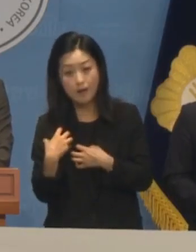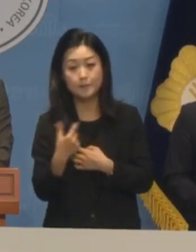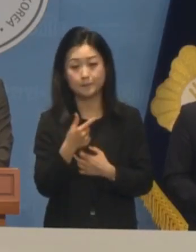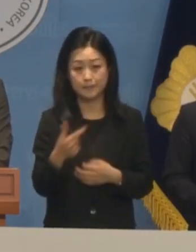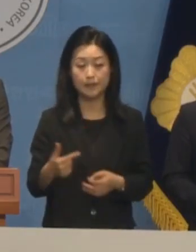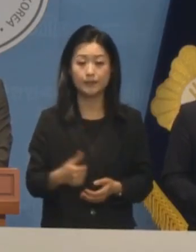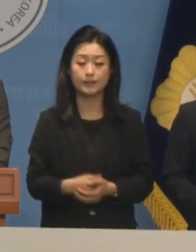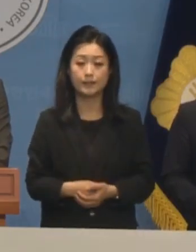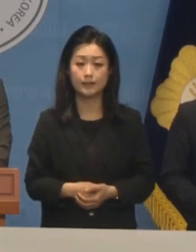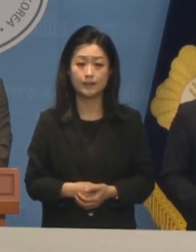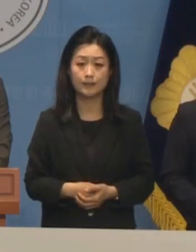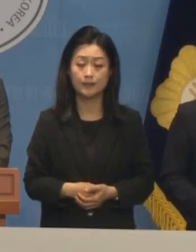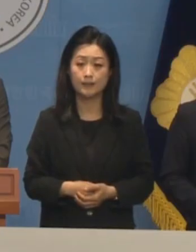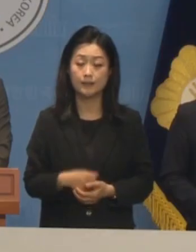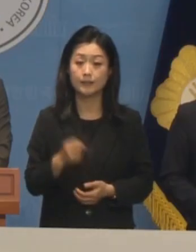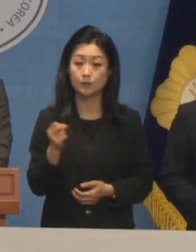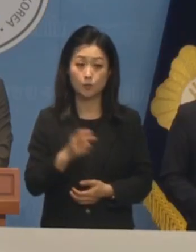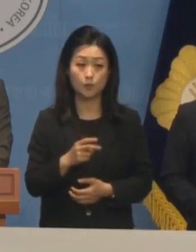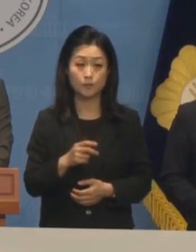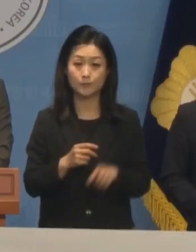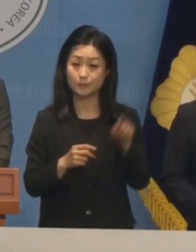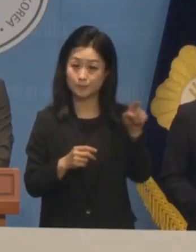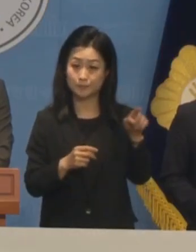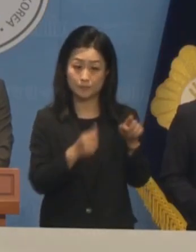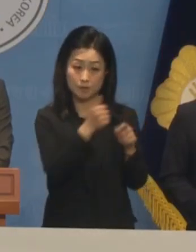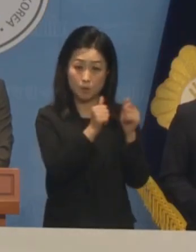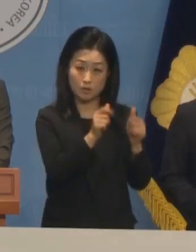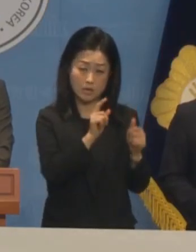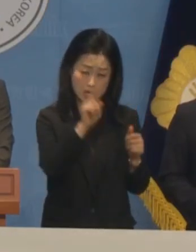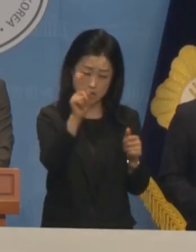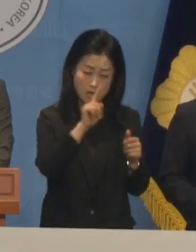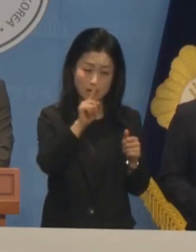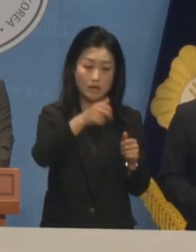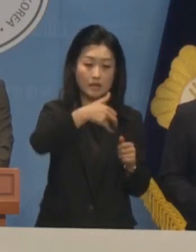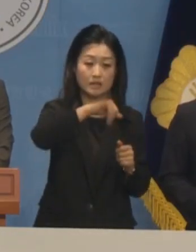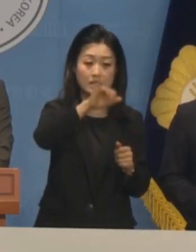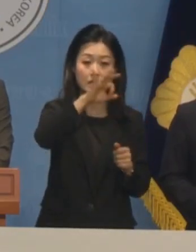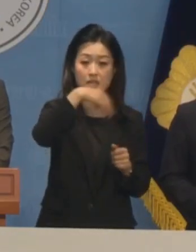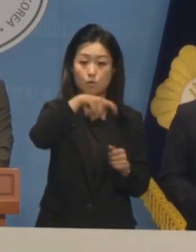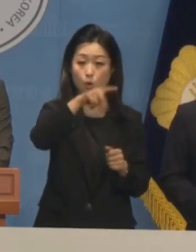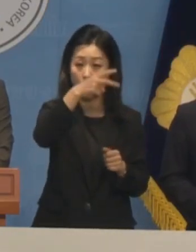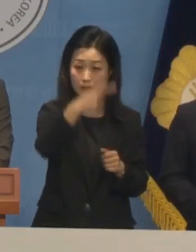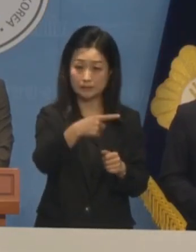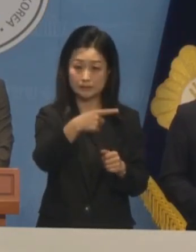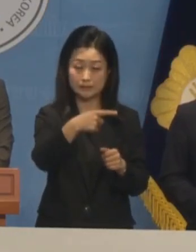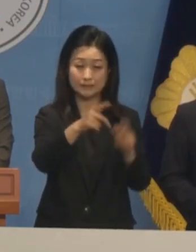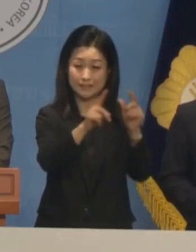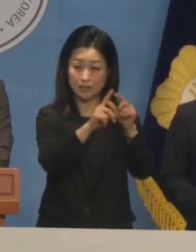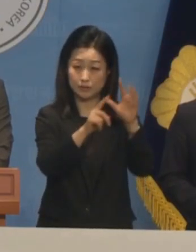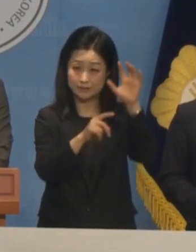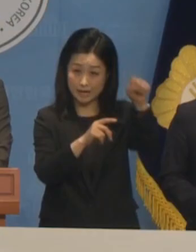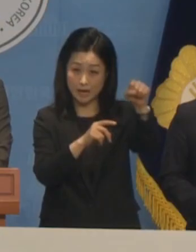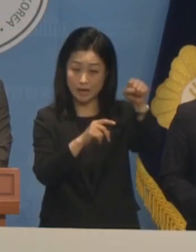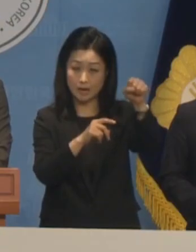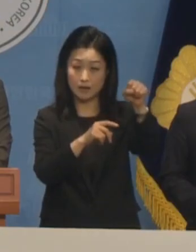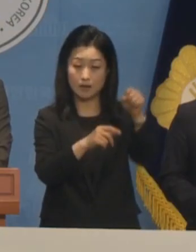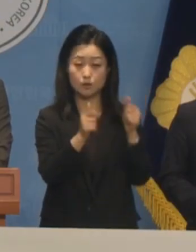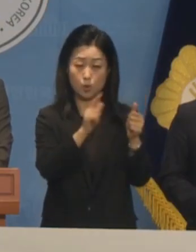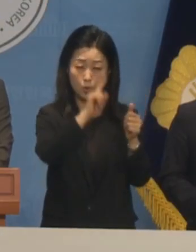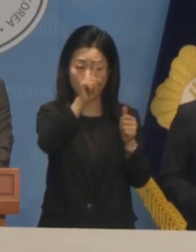있습니다. 상대 측의 장기간 키워드 장악 및 장시간의 소송으로 매출은